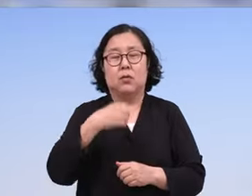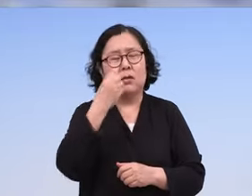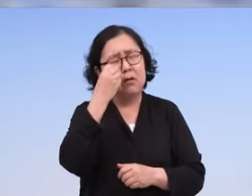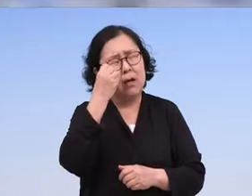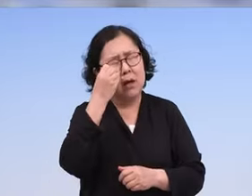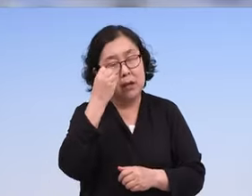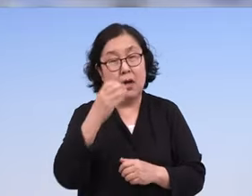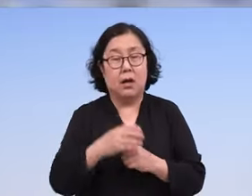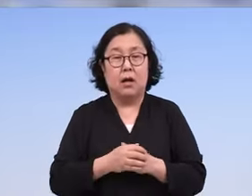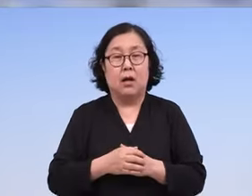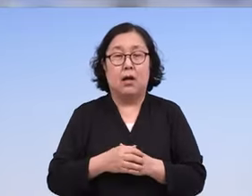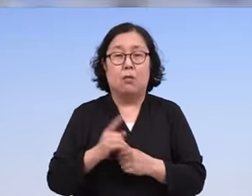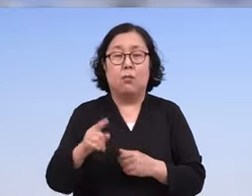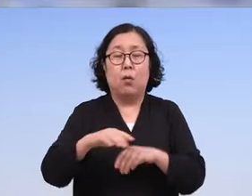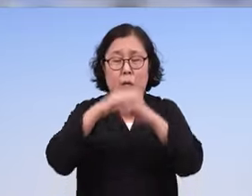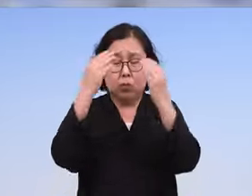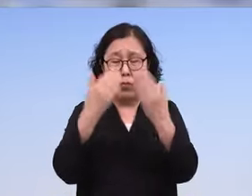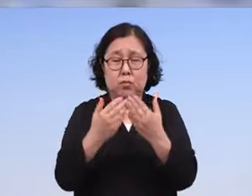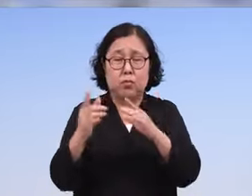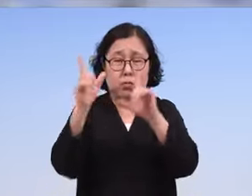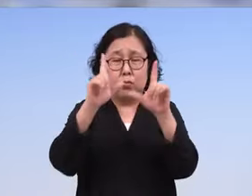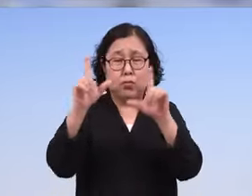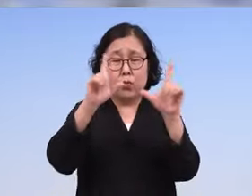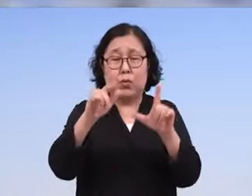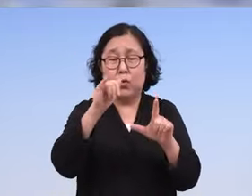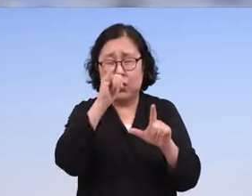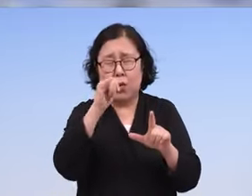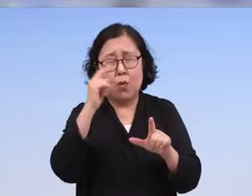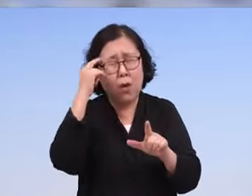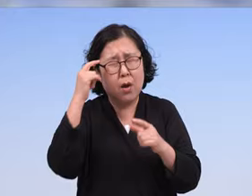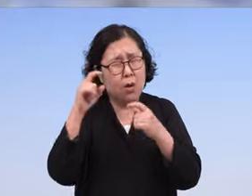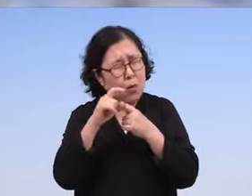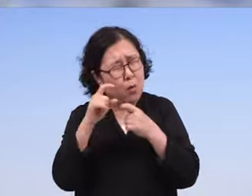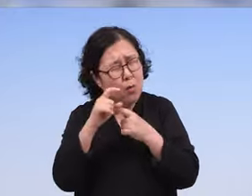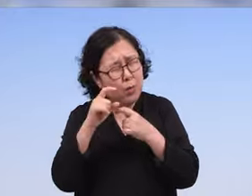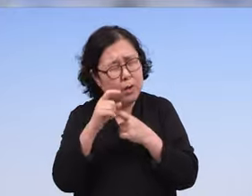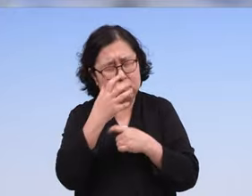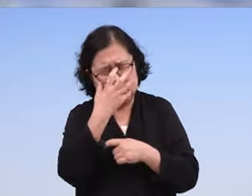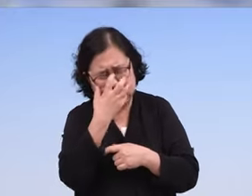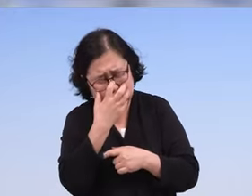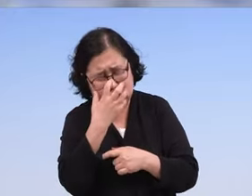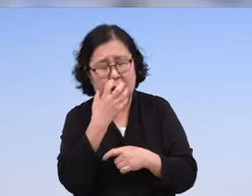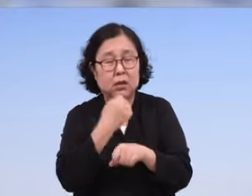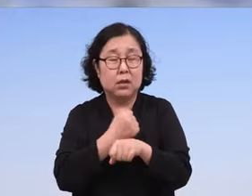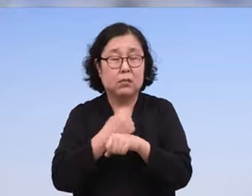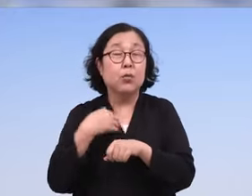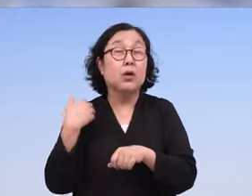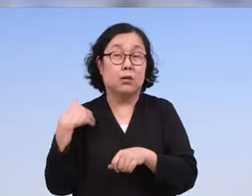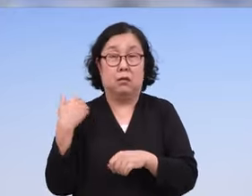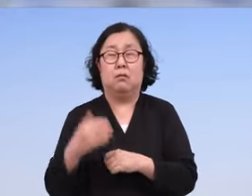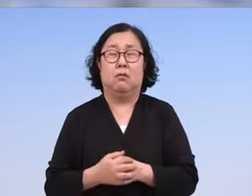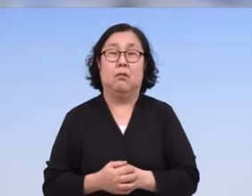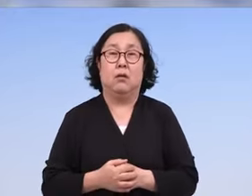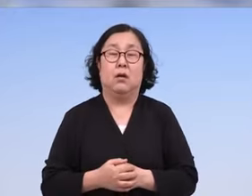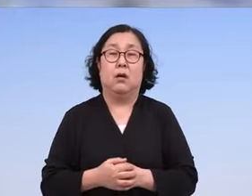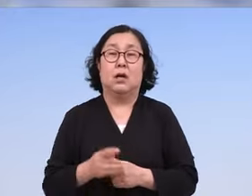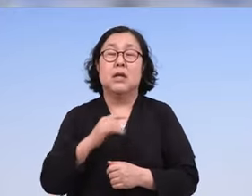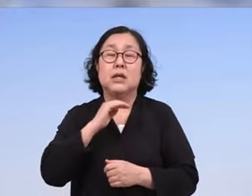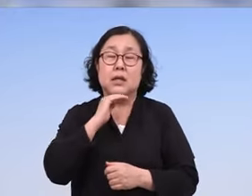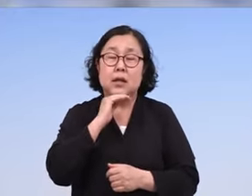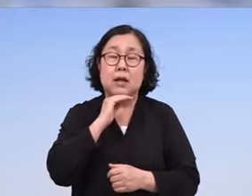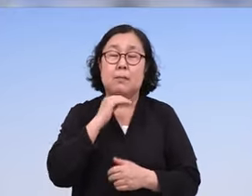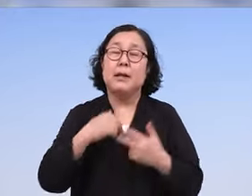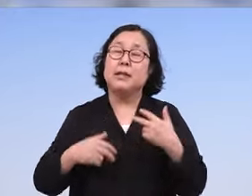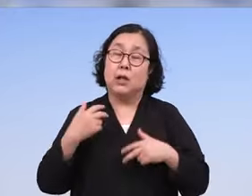야 참 이제 이상하다 그랬어. 다 누리면서 뭐가 그렇게 막 고뇌에 찬 얼굴을 하고 있는지 모르겠습니다.